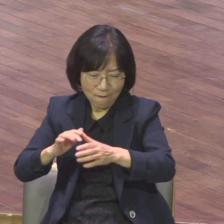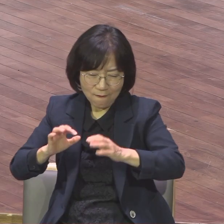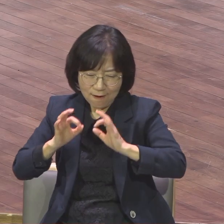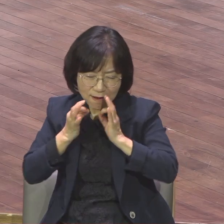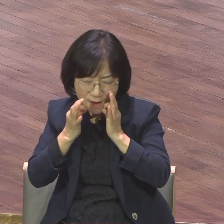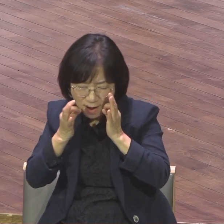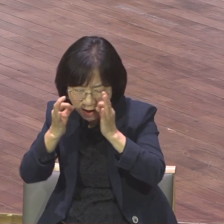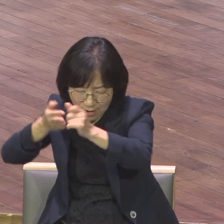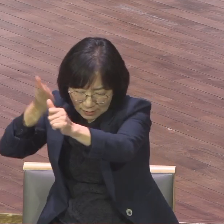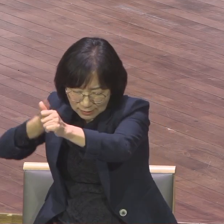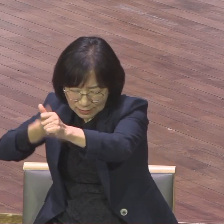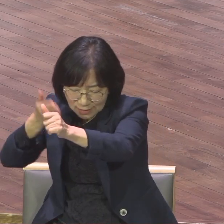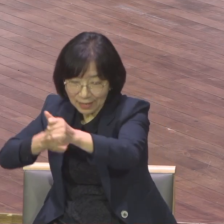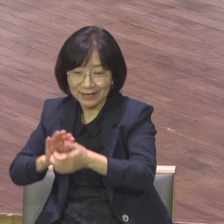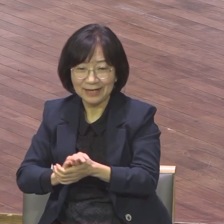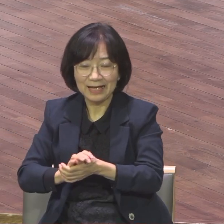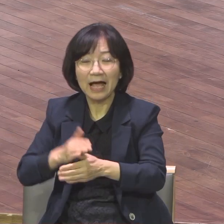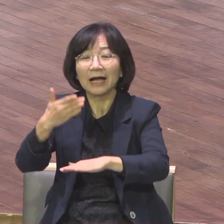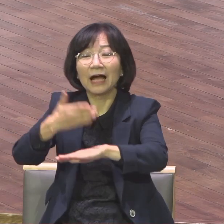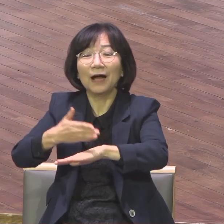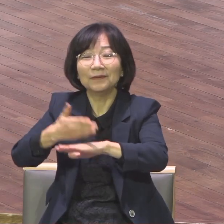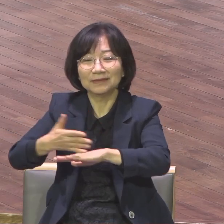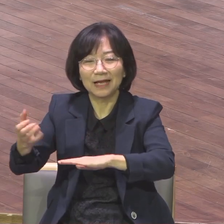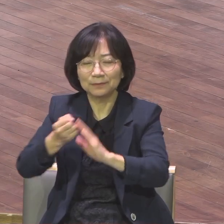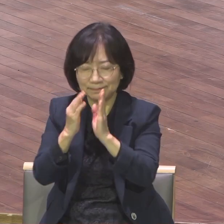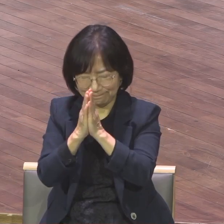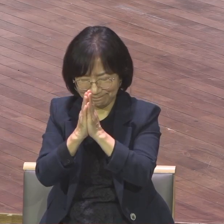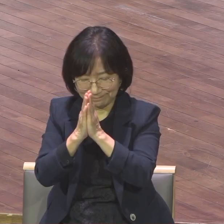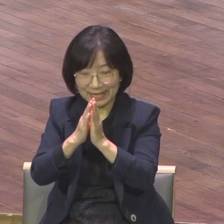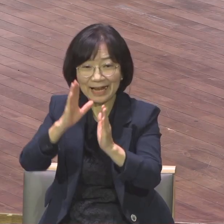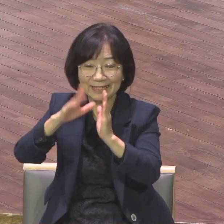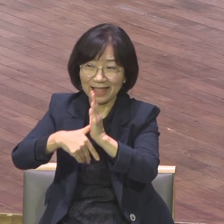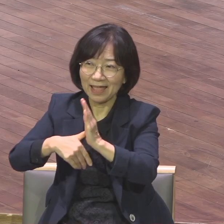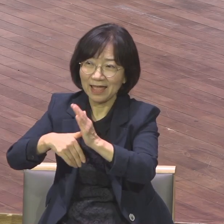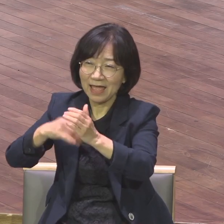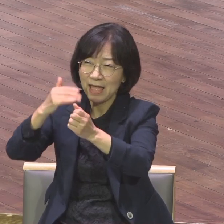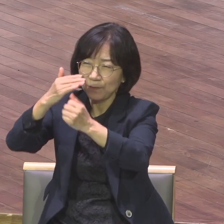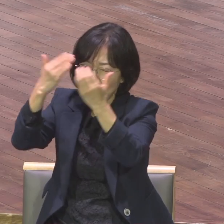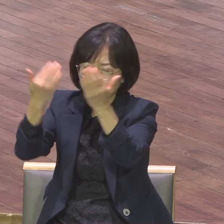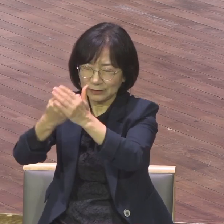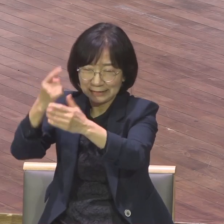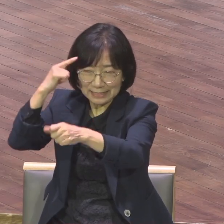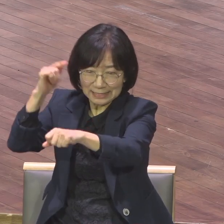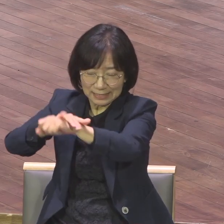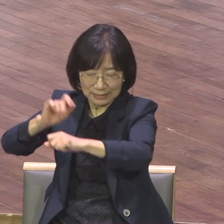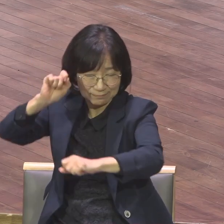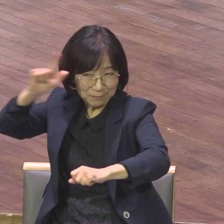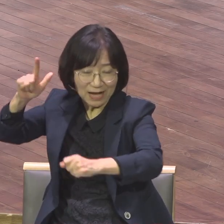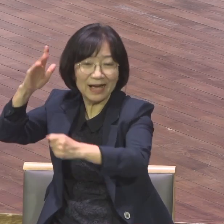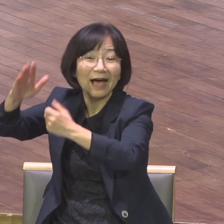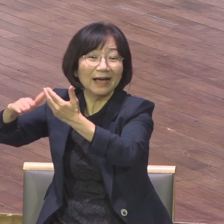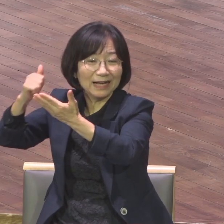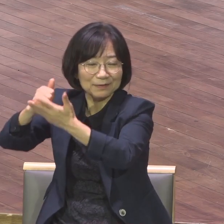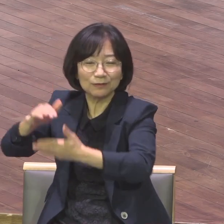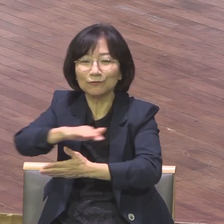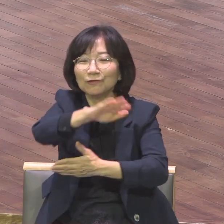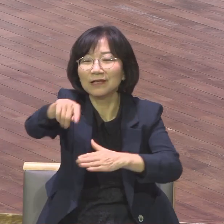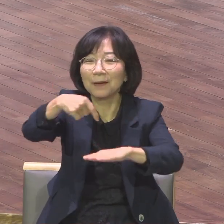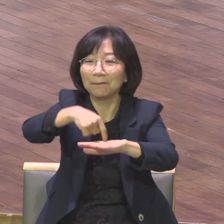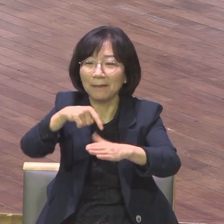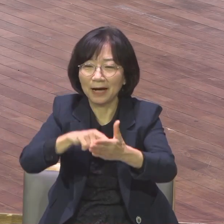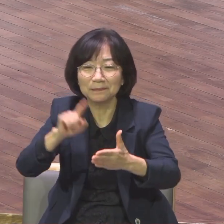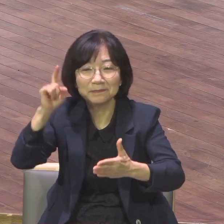감사함으로 하나님께 아뢰라. 그리하면 모든 지각이 뛰어난 하나님의 평강이 네 마음과 생각을 지키시리라.